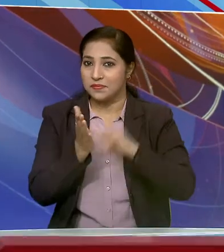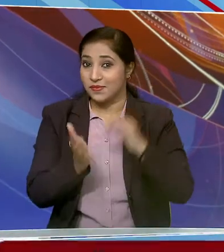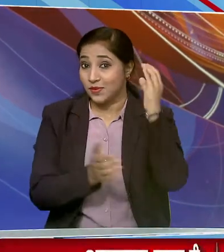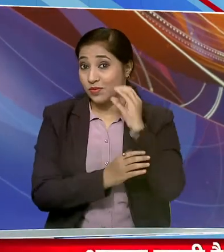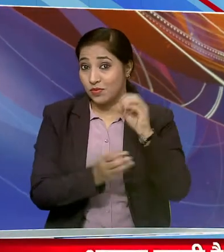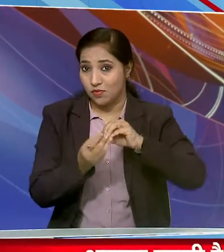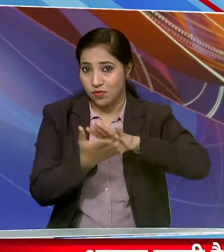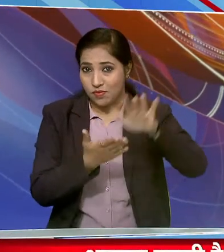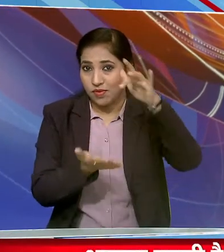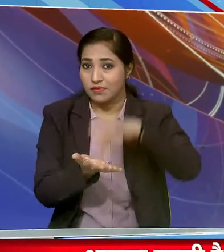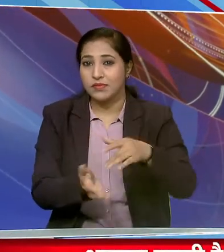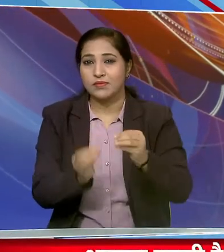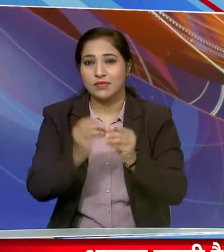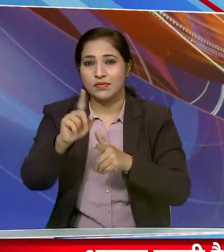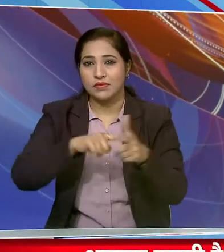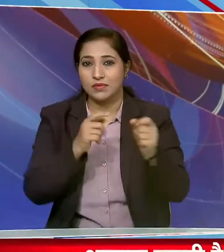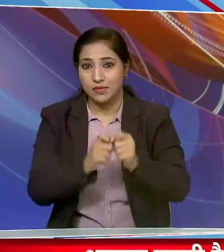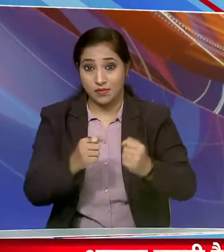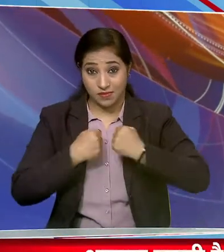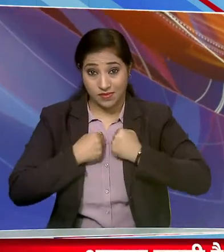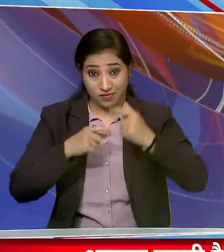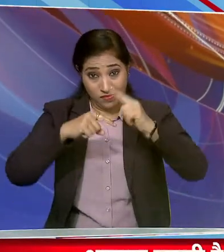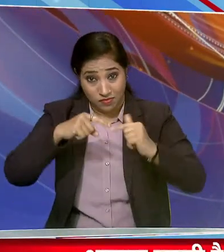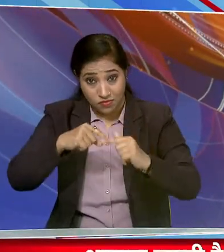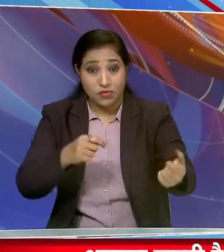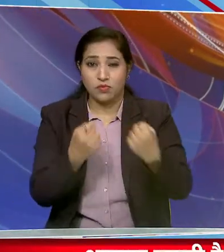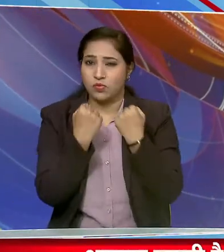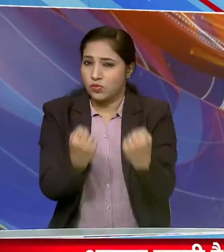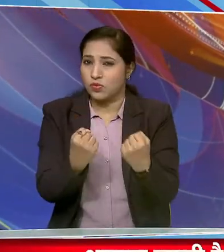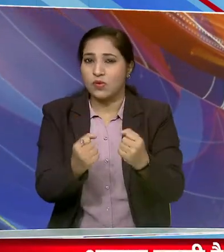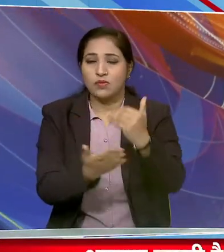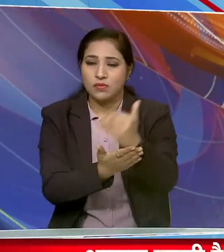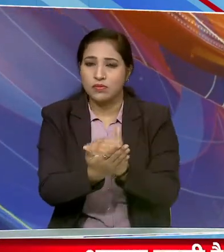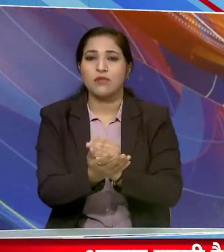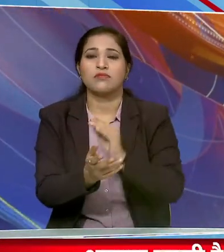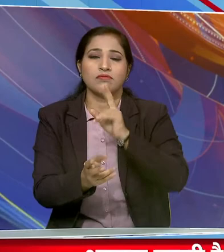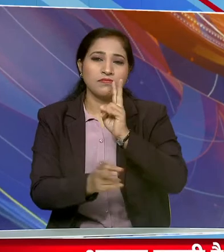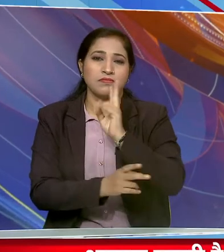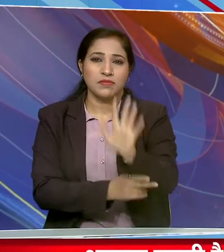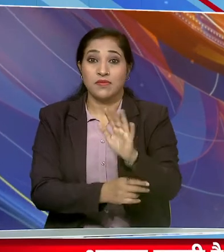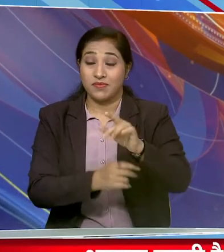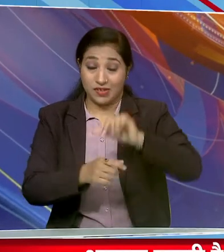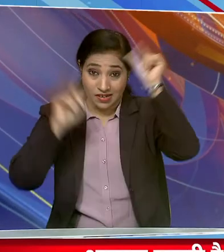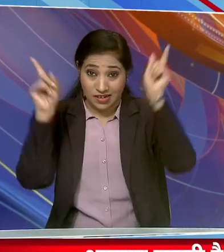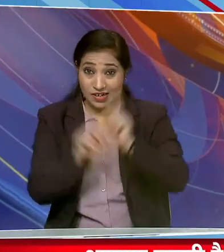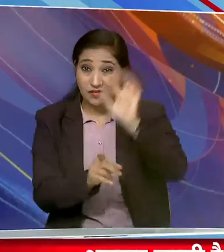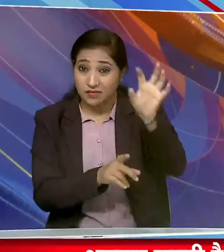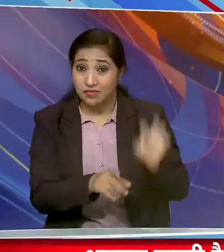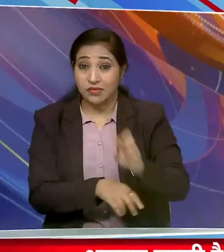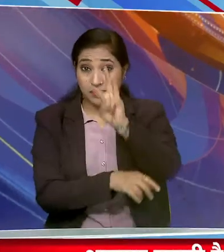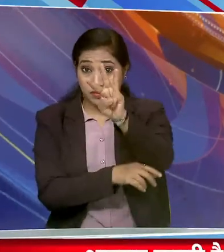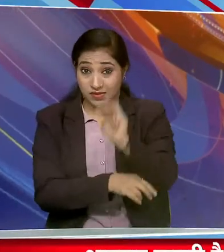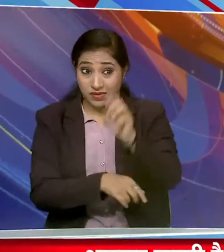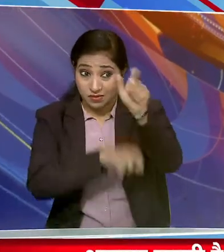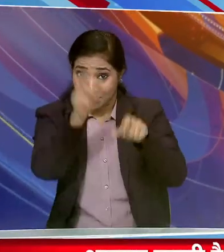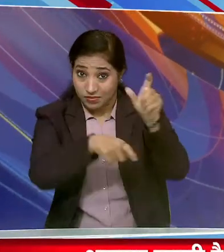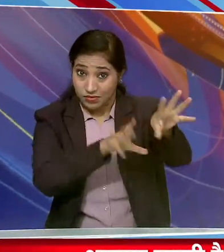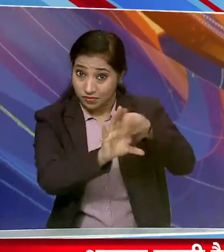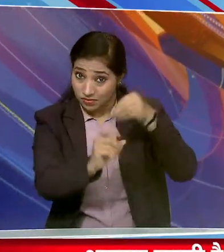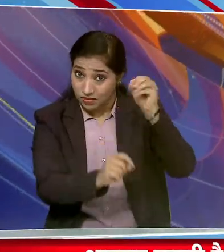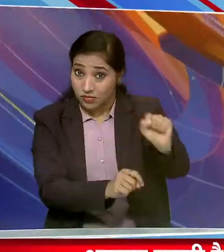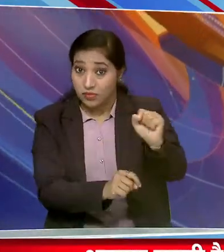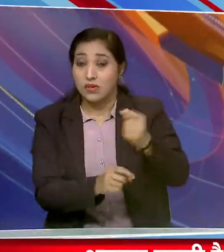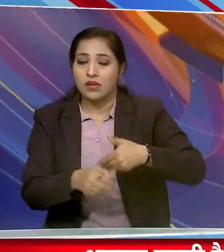प्रधानमंत्री मोदी ने भोपाल में भाजपा के मेरा बूथ सबसे मजबूत कार्यक्रम को किया संबोधित। देश भर के चुनिंदा 3000 बूथ कार्यकर्ताओं को